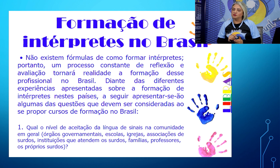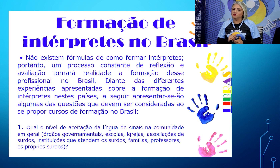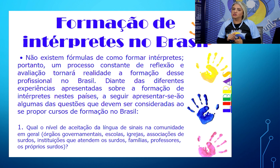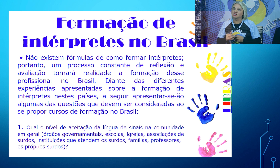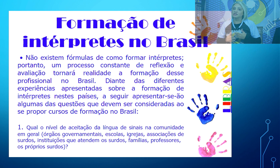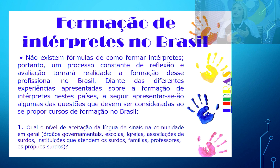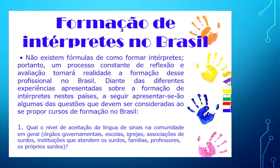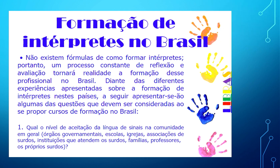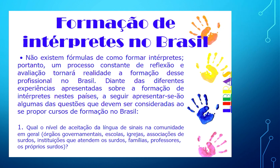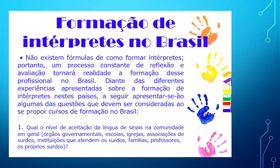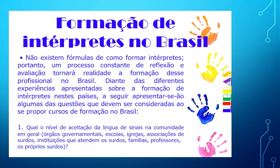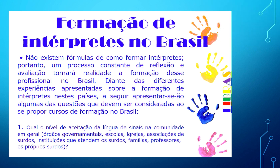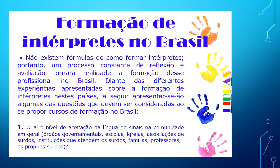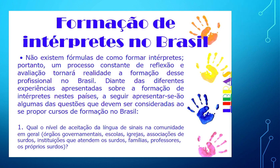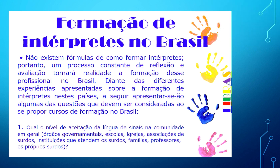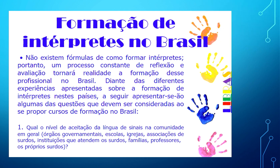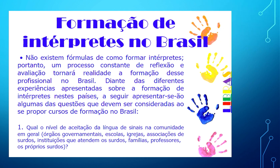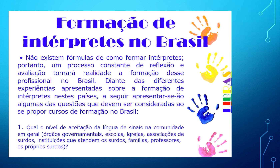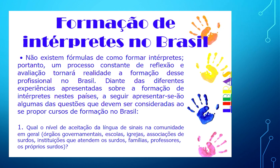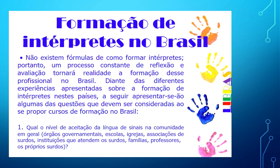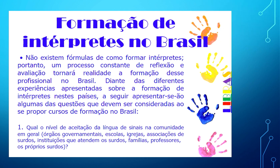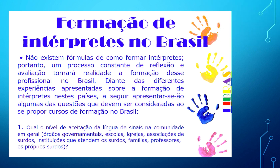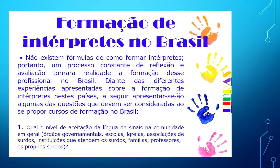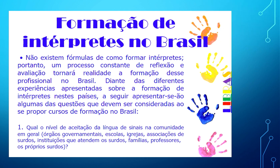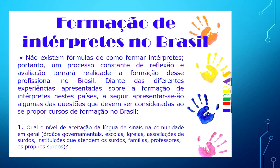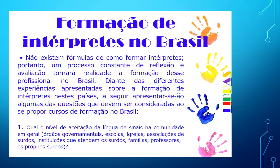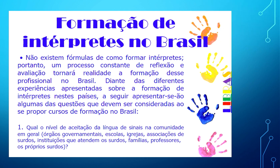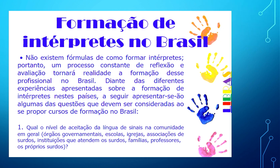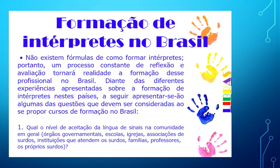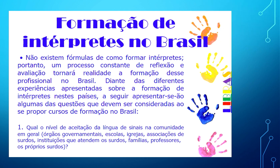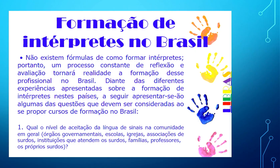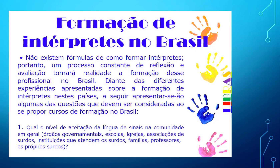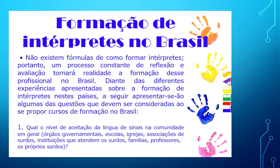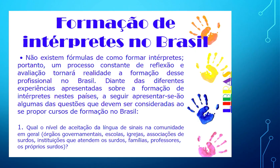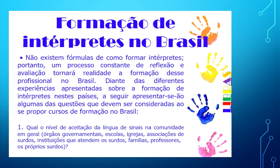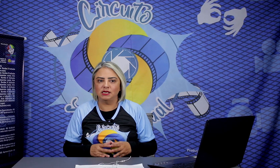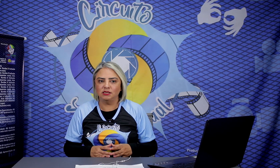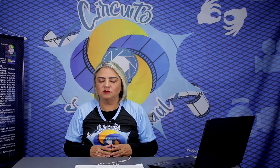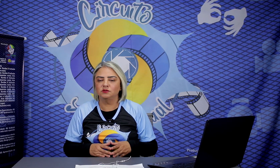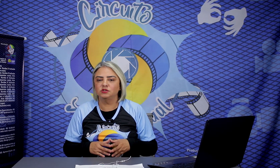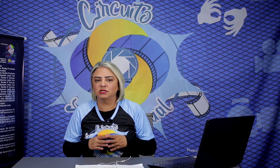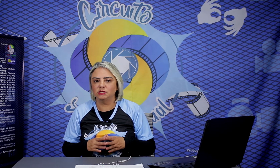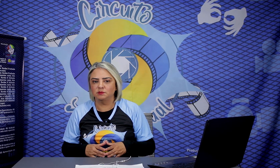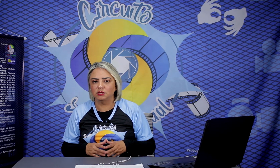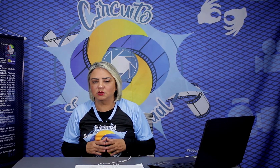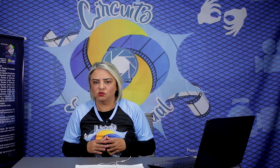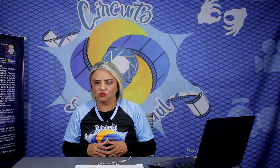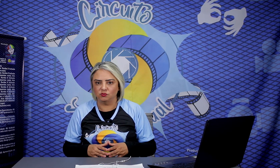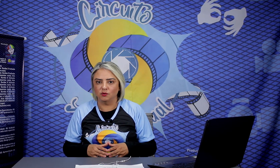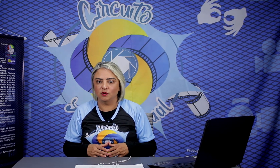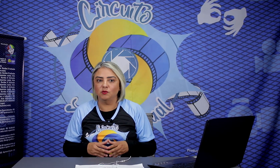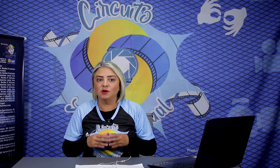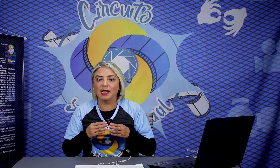você já está atuando, procure um CAS, Centro de Atendimento ao Surdo. O CAS